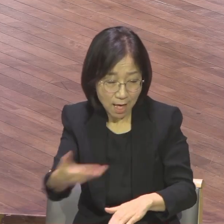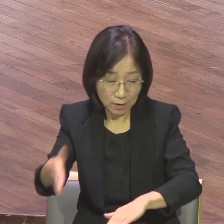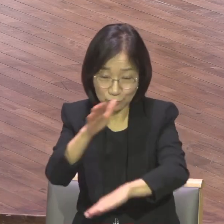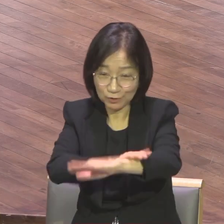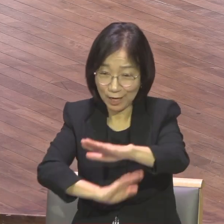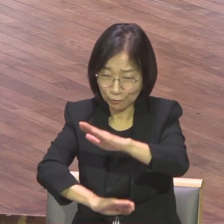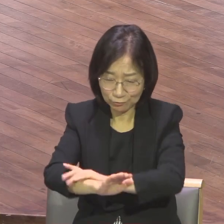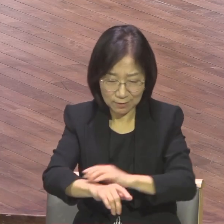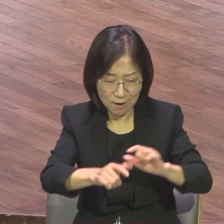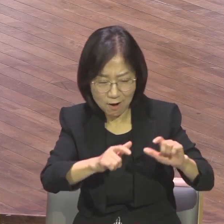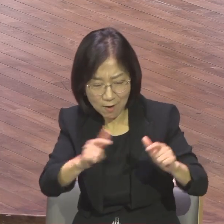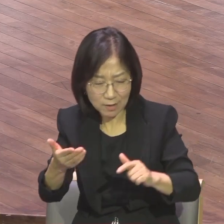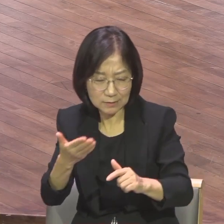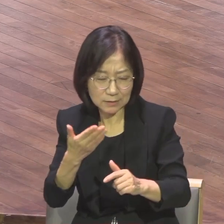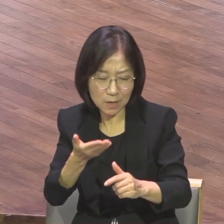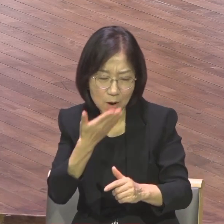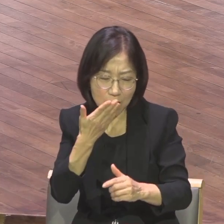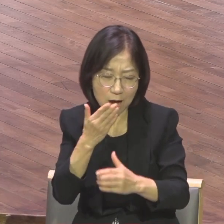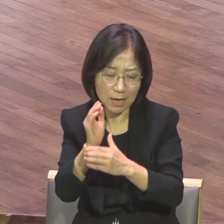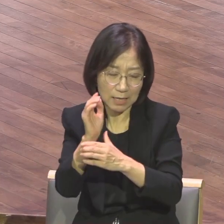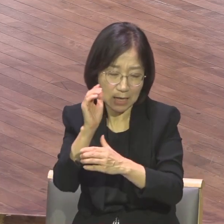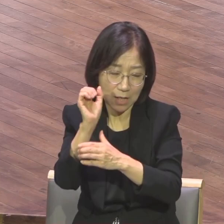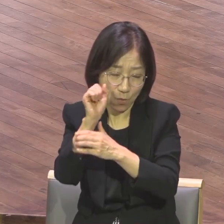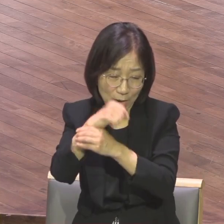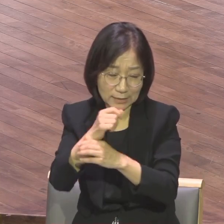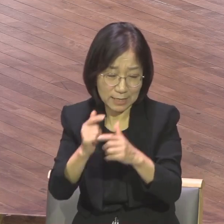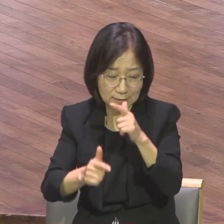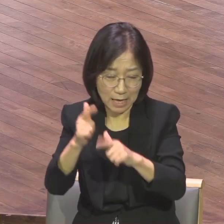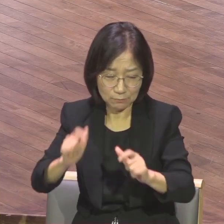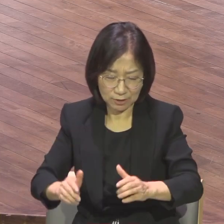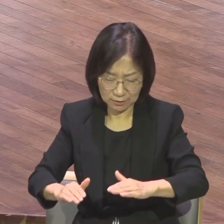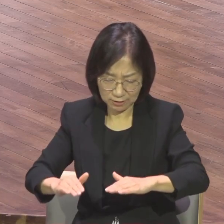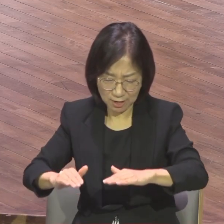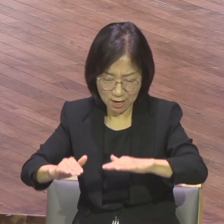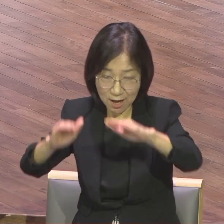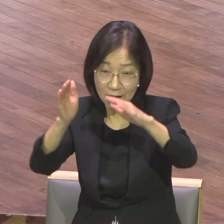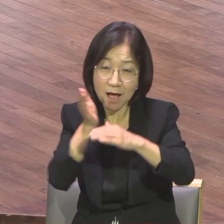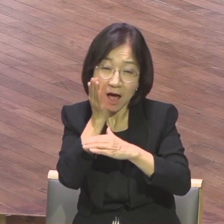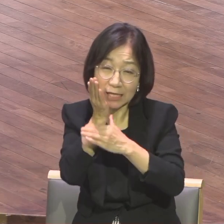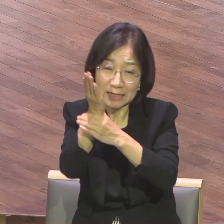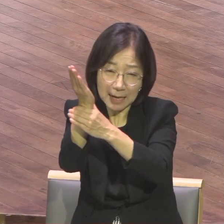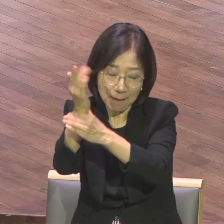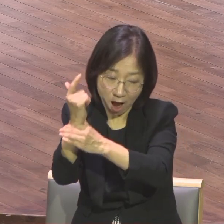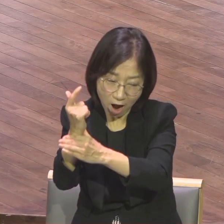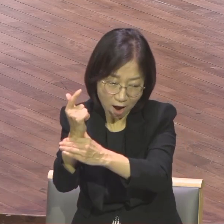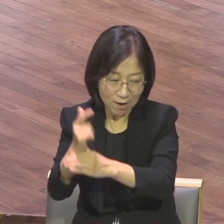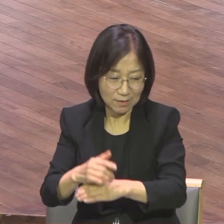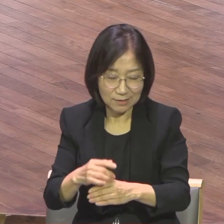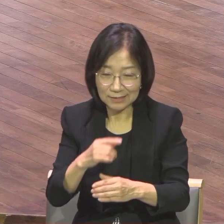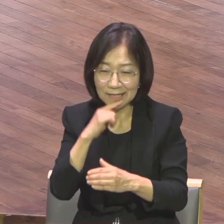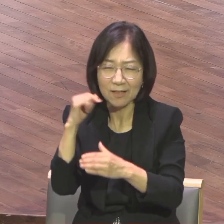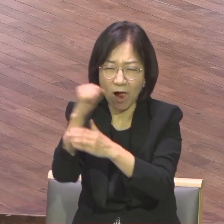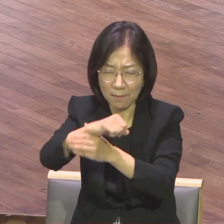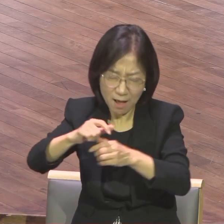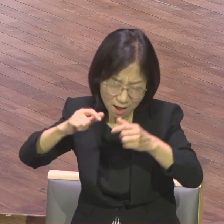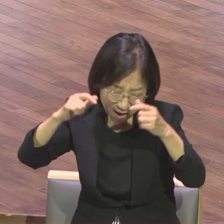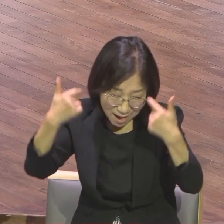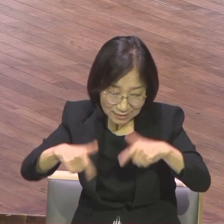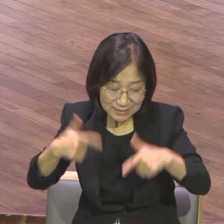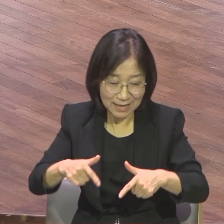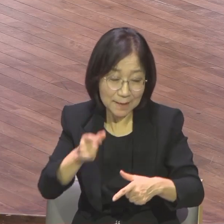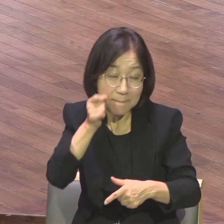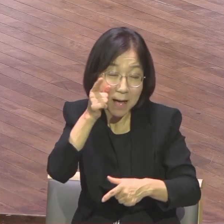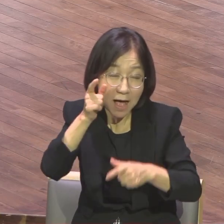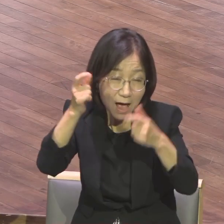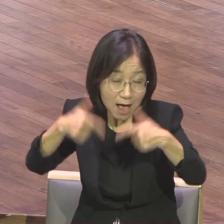각종 먹을 과실 나무가 자랐어. 그 잎이 시들지 아니하며 열매가 끊이지 아니하고 달마다 새 열매를